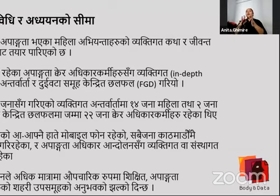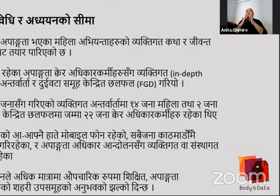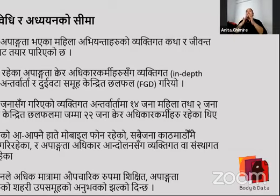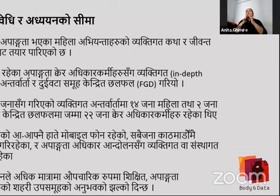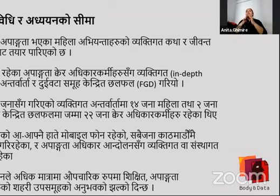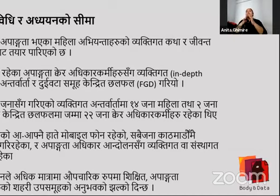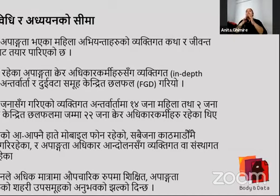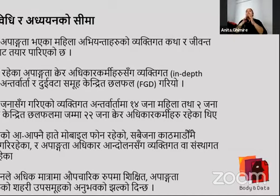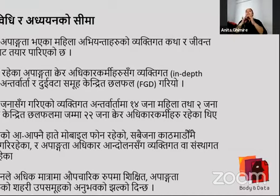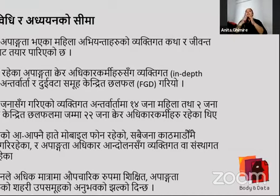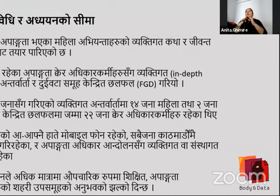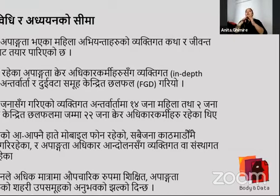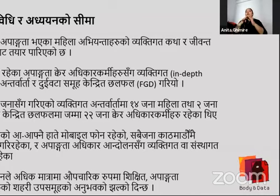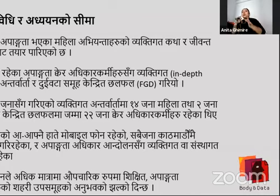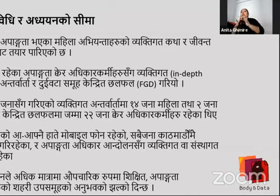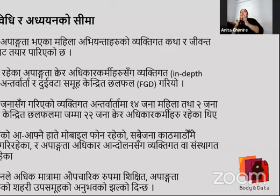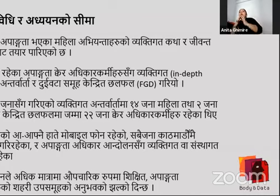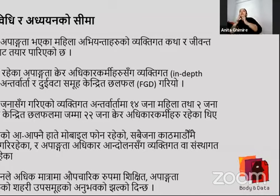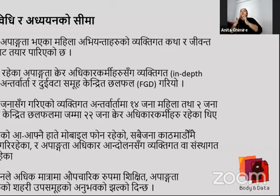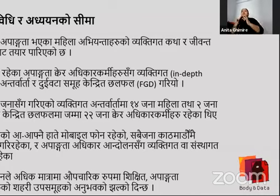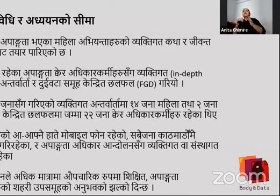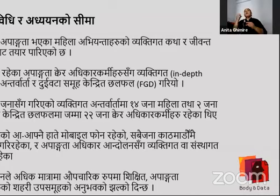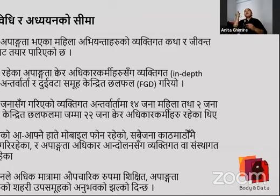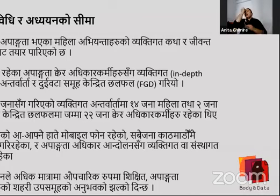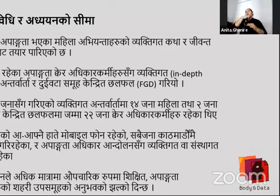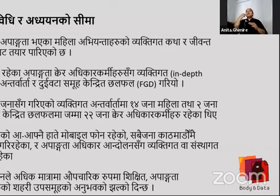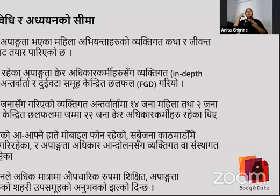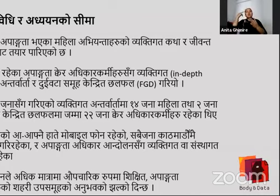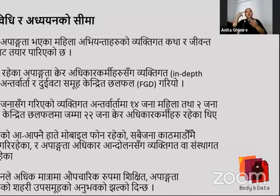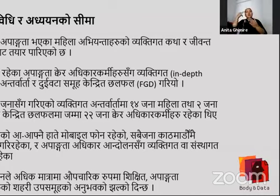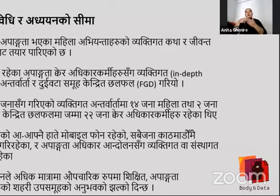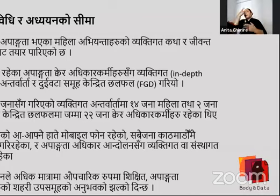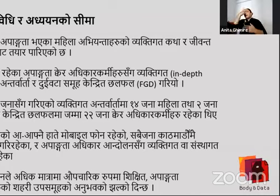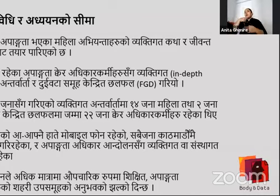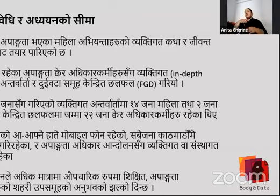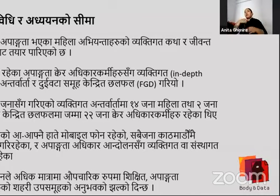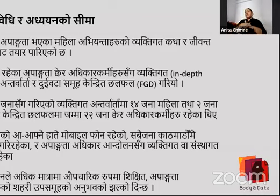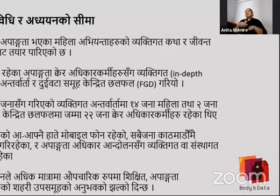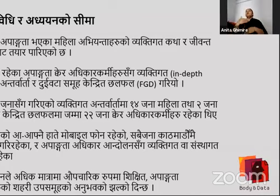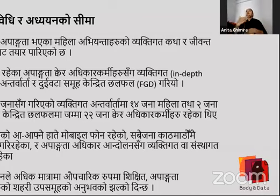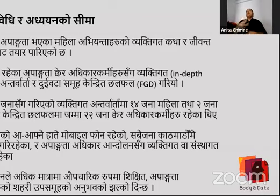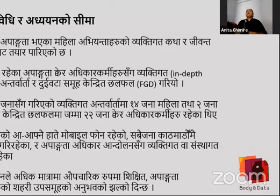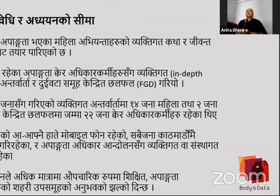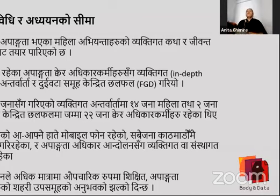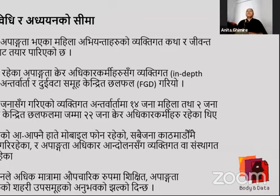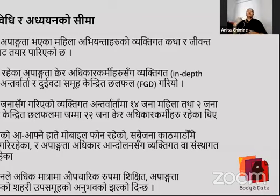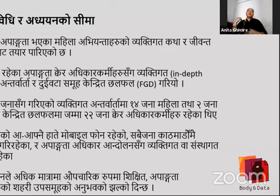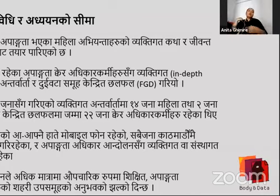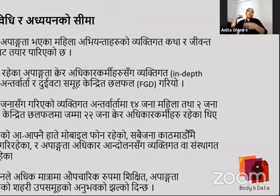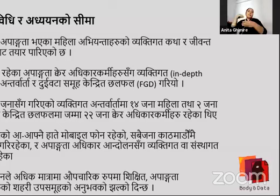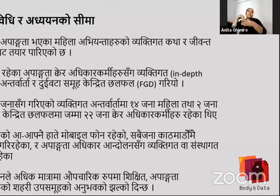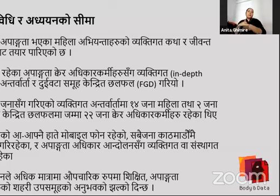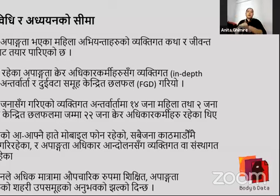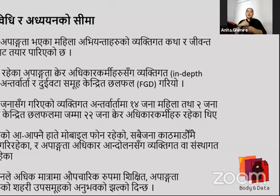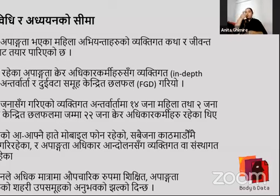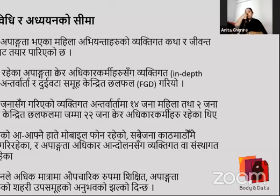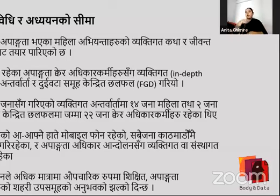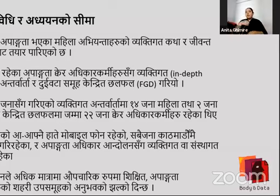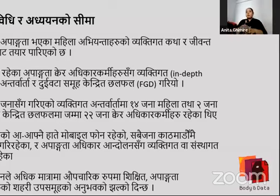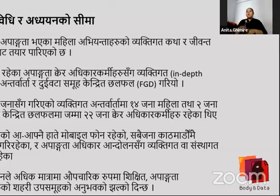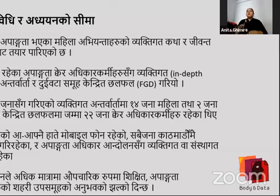इन्टरनेटसँग परिचित व्यक्तिहरू हुनुहुन्थ्यो। भनेको मतलब यसमा समावेश हुनुभएका व्यक्तिहरू शिक्षित